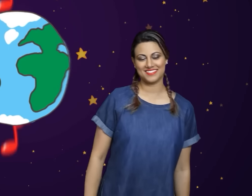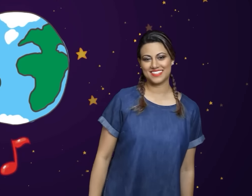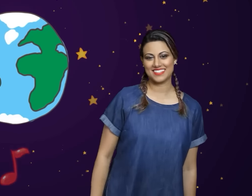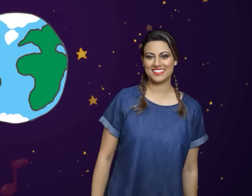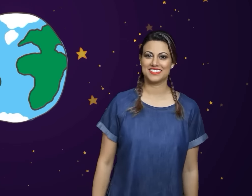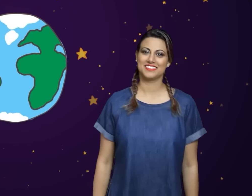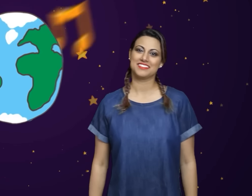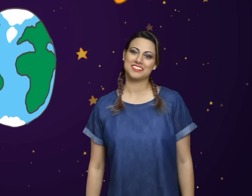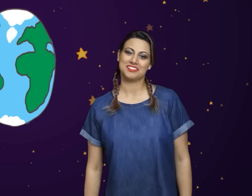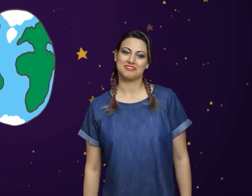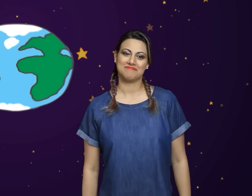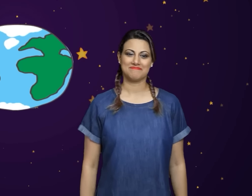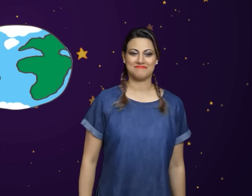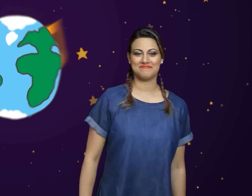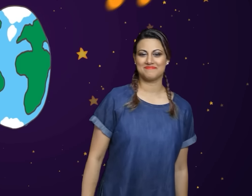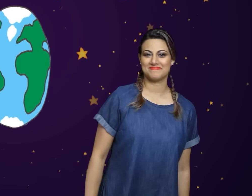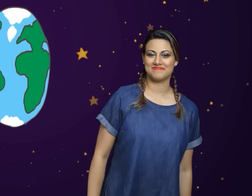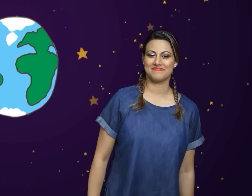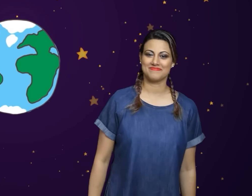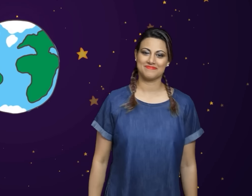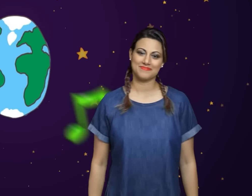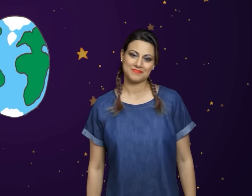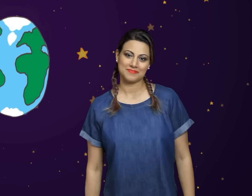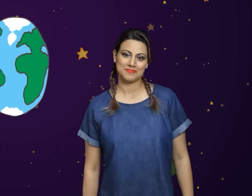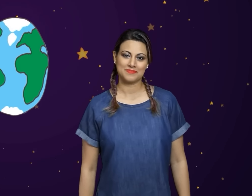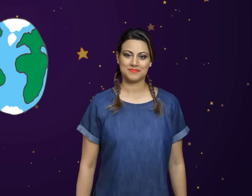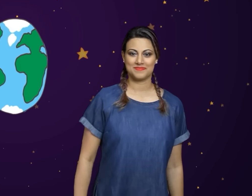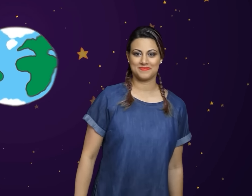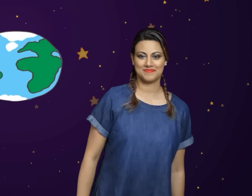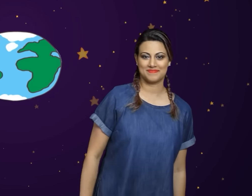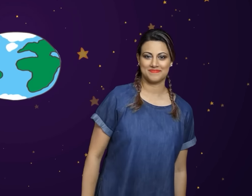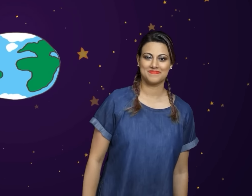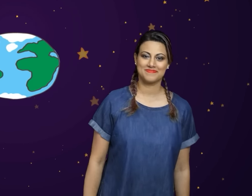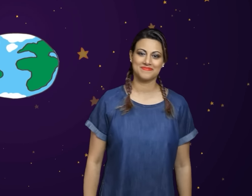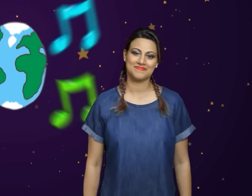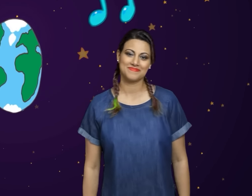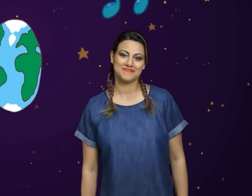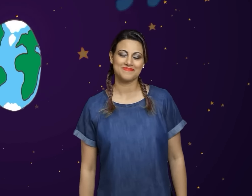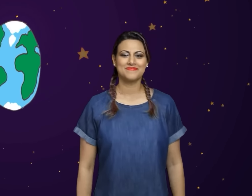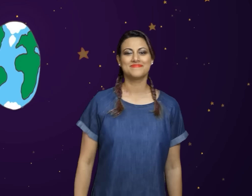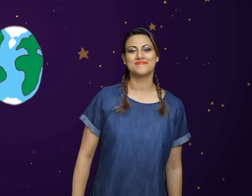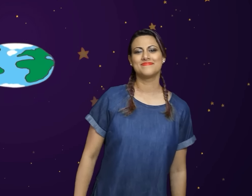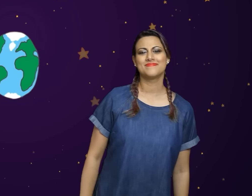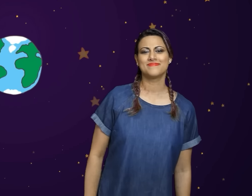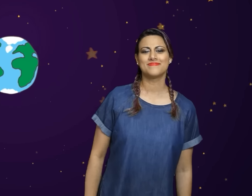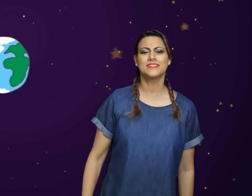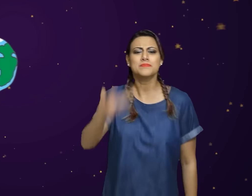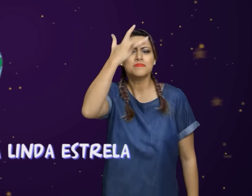Thank you.